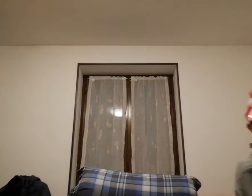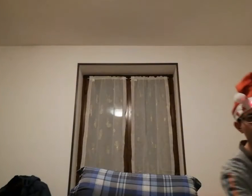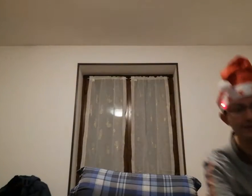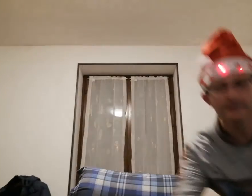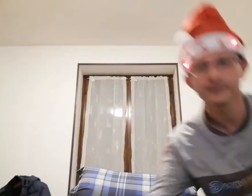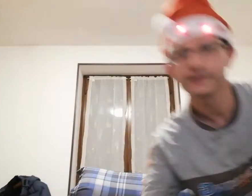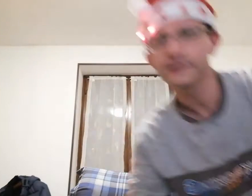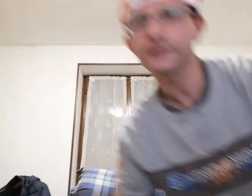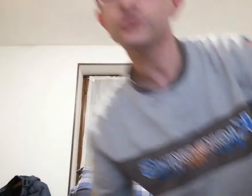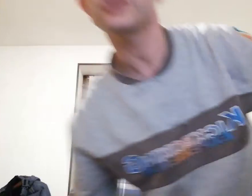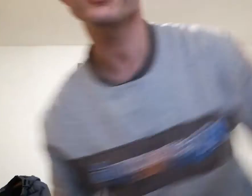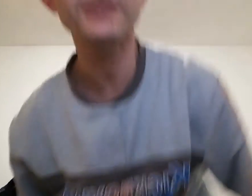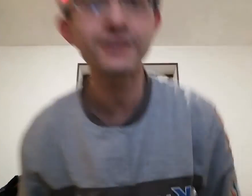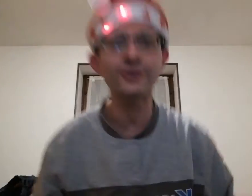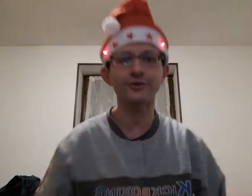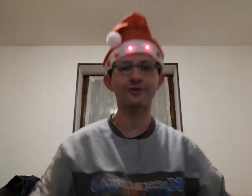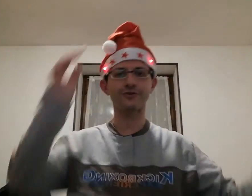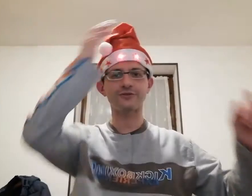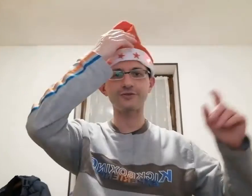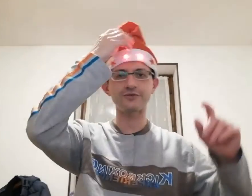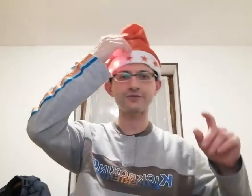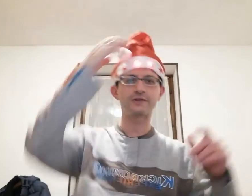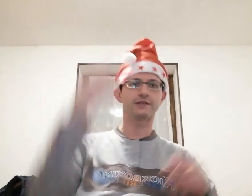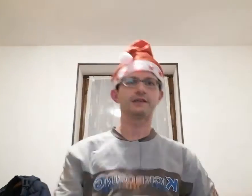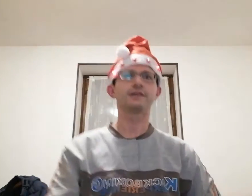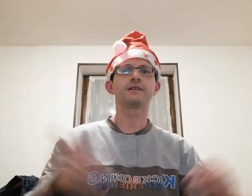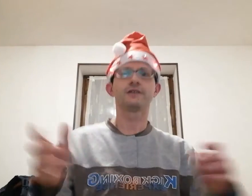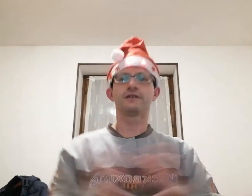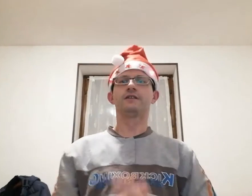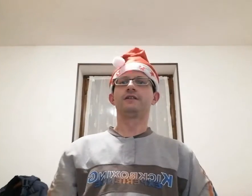Ok. Luce accesa. Oh.